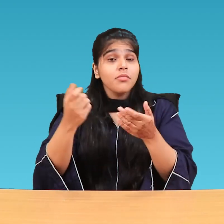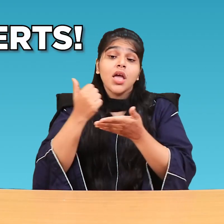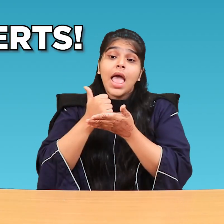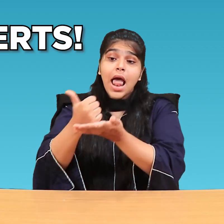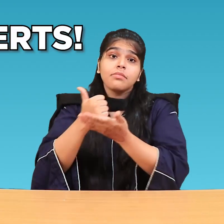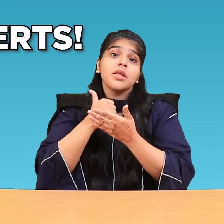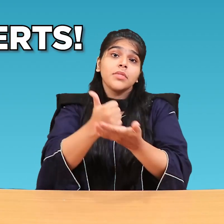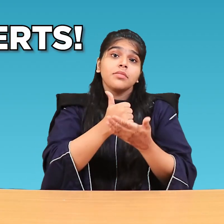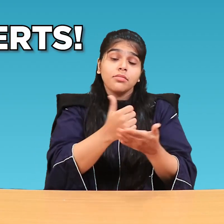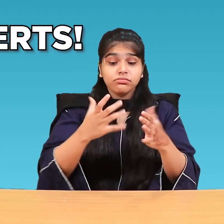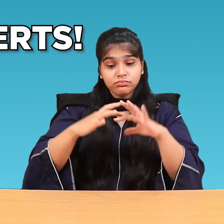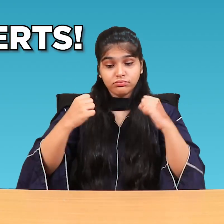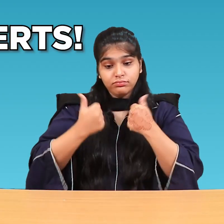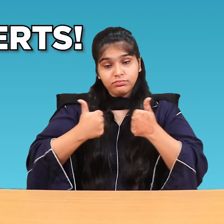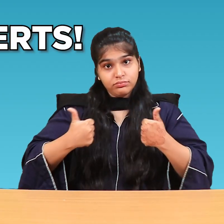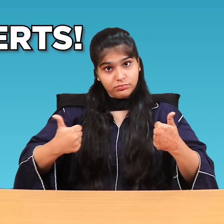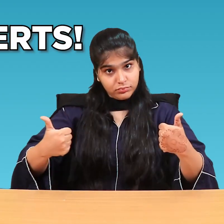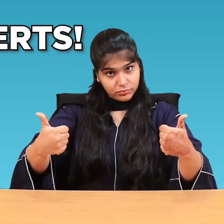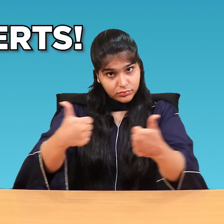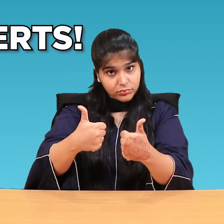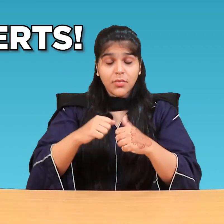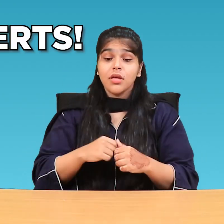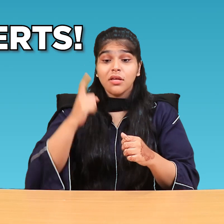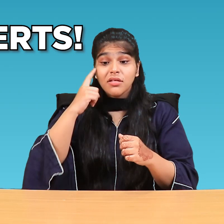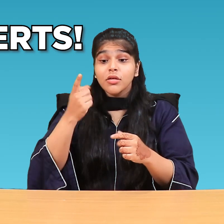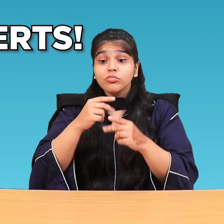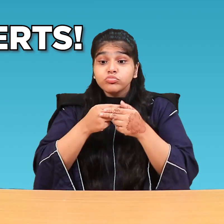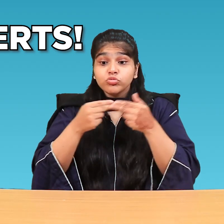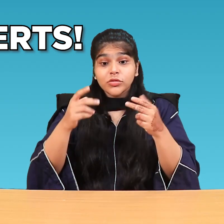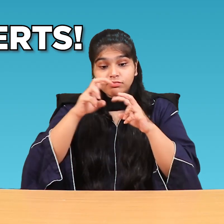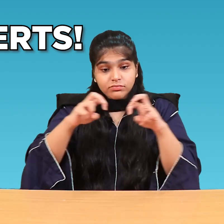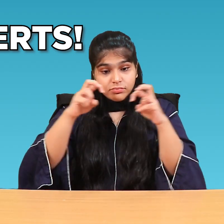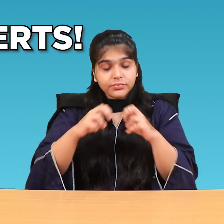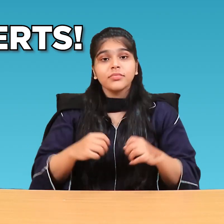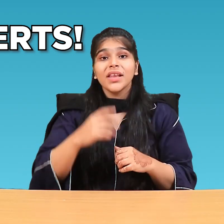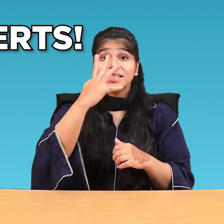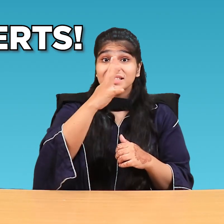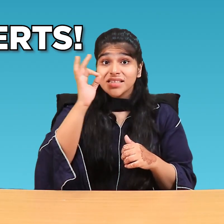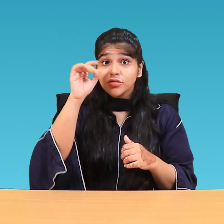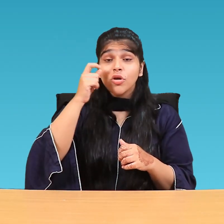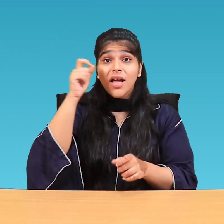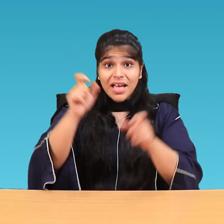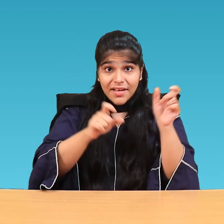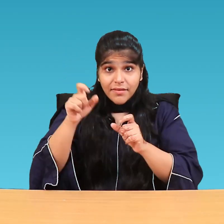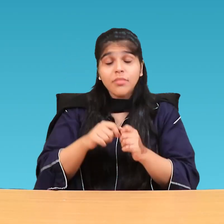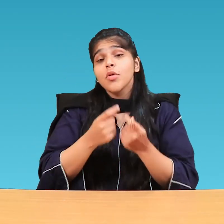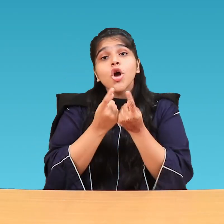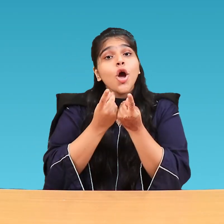رہی ہے پینل پر اکارڈنگ ٹو دی اویلیبل۔ ان 400 لوگوں میں بہت سارے لوگ ایسے ہیں جو